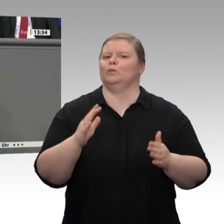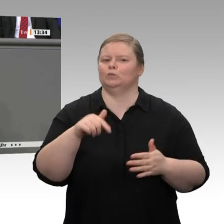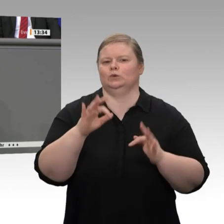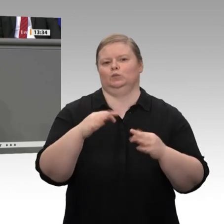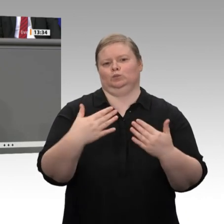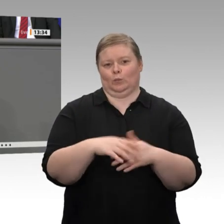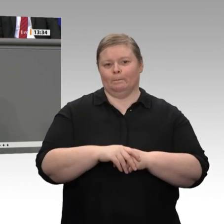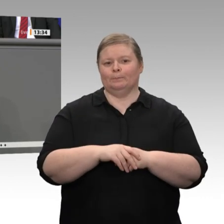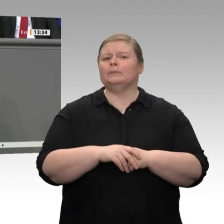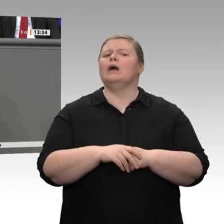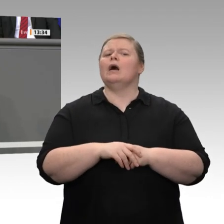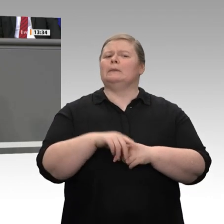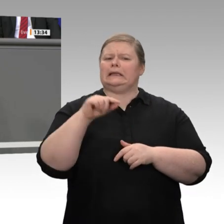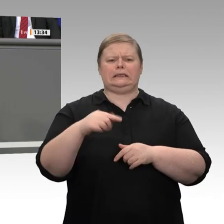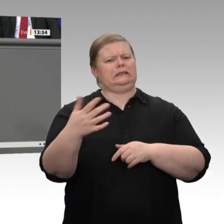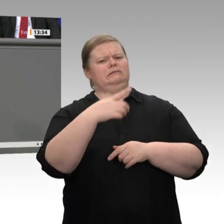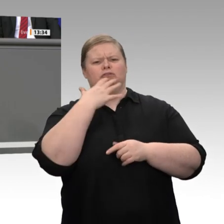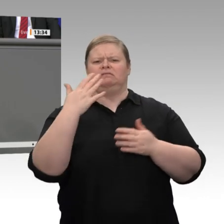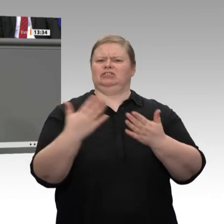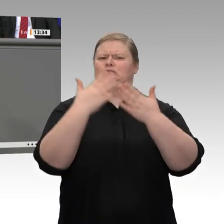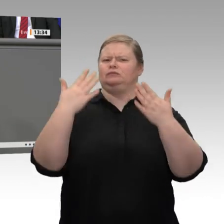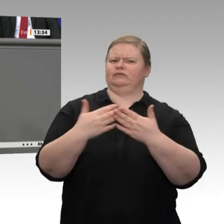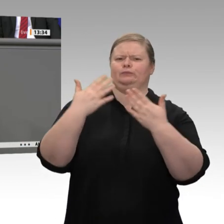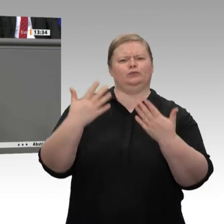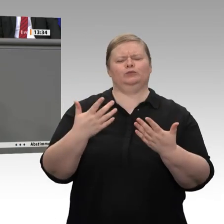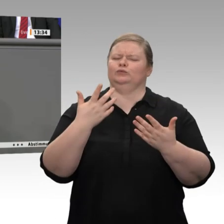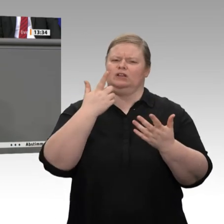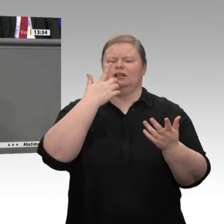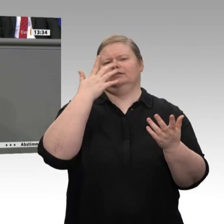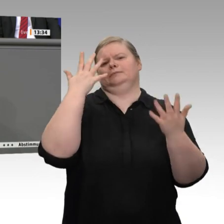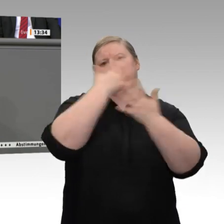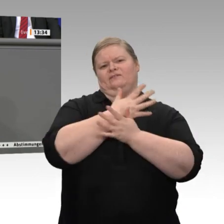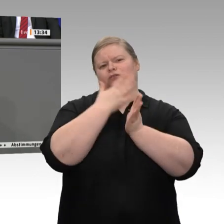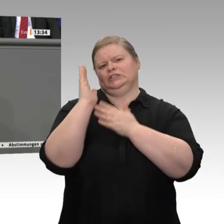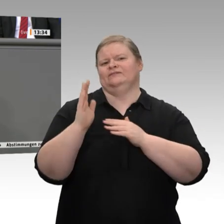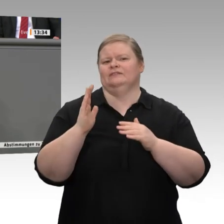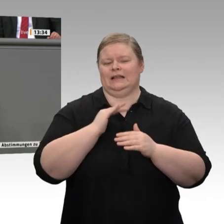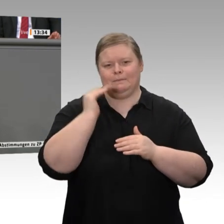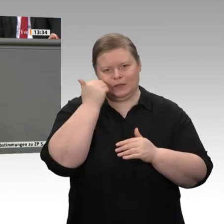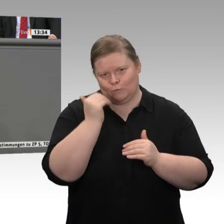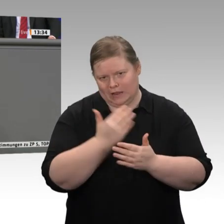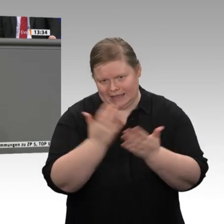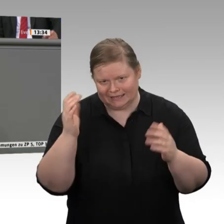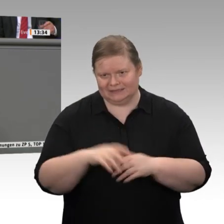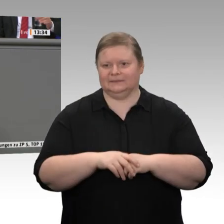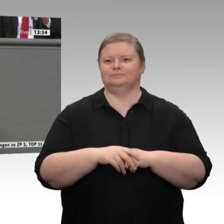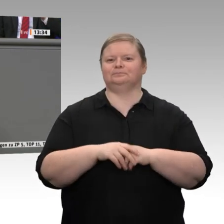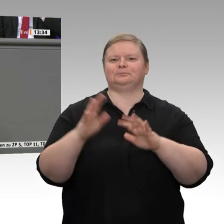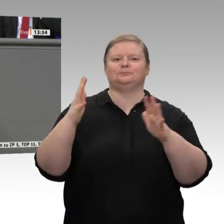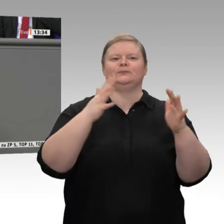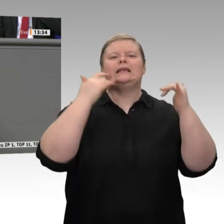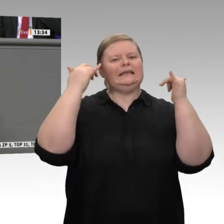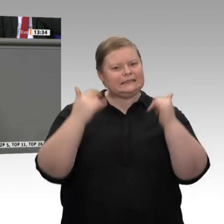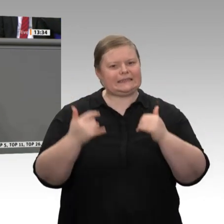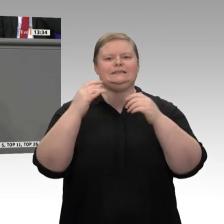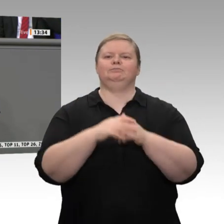Und nun ist ja der Vorschlag der Opposition, mit einem neuen § 15 des Staatsangehörigkeitsgesetzes einen